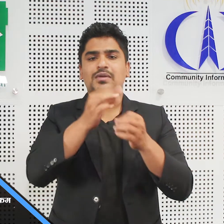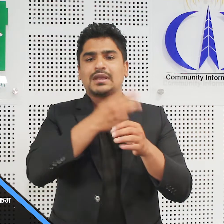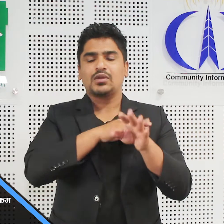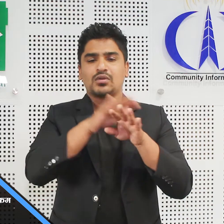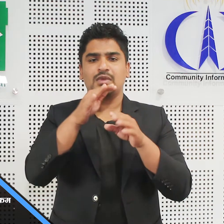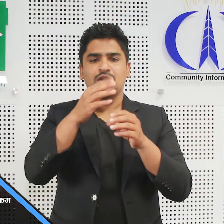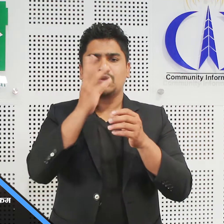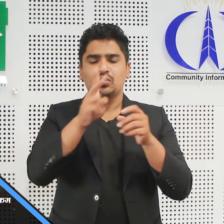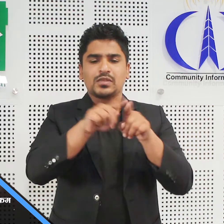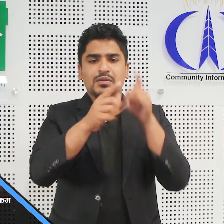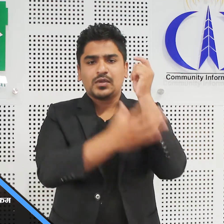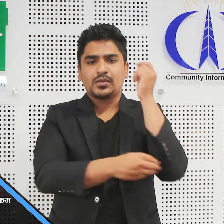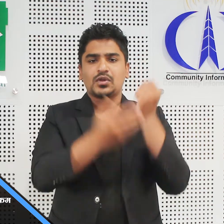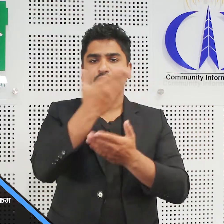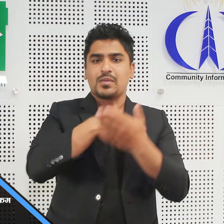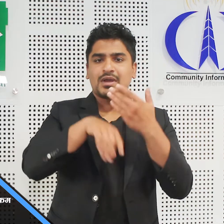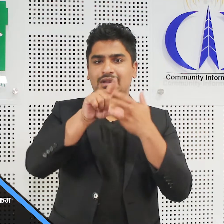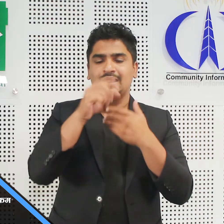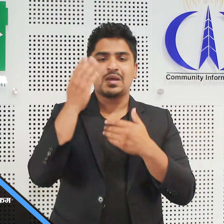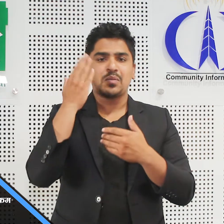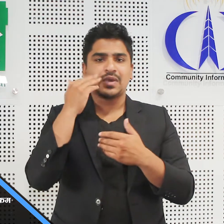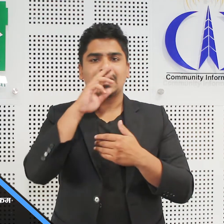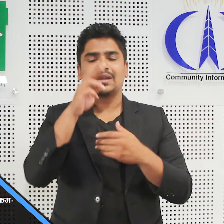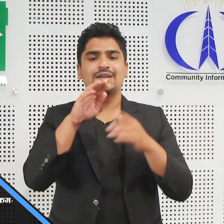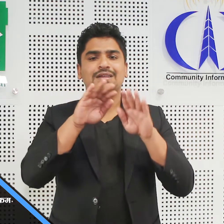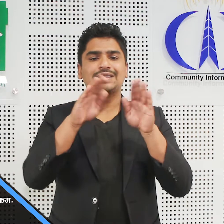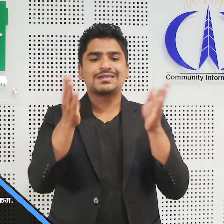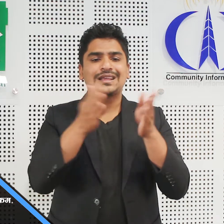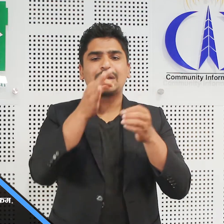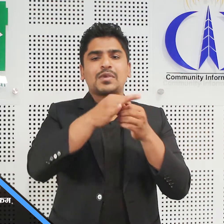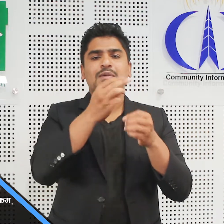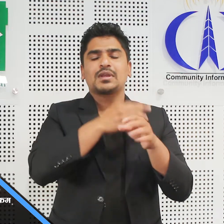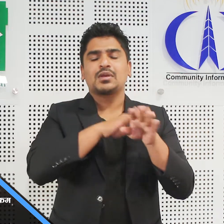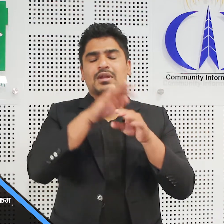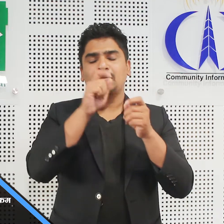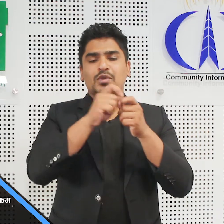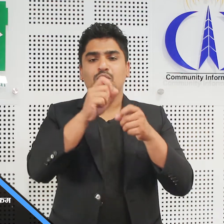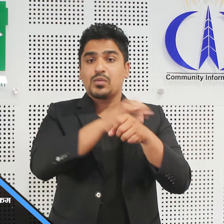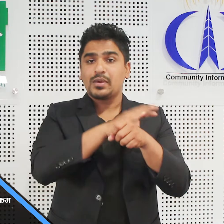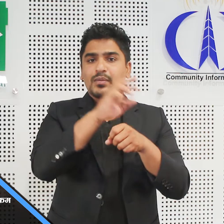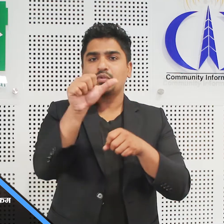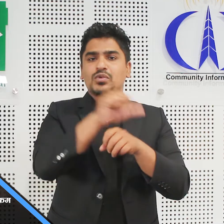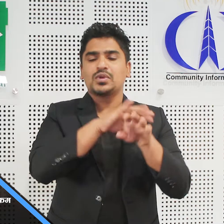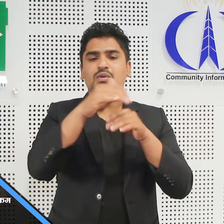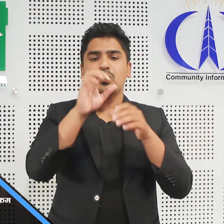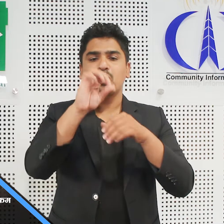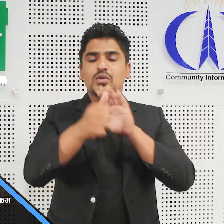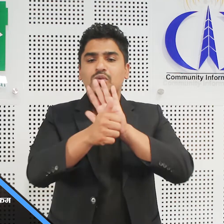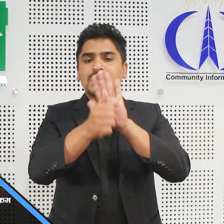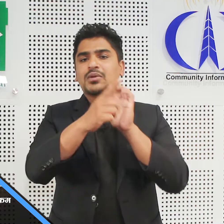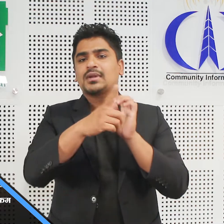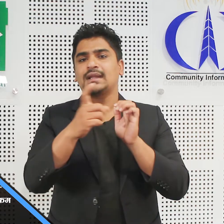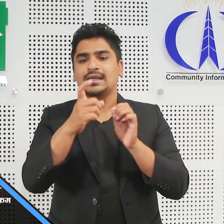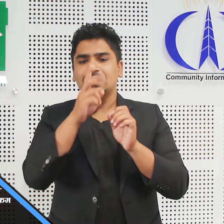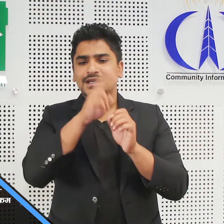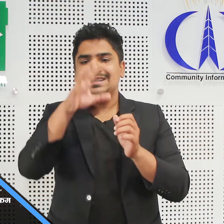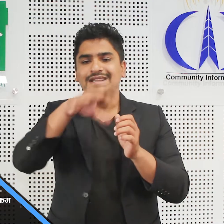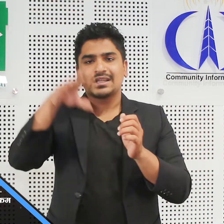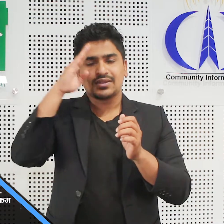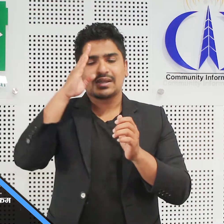130 अङ्कमा आज हामी कोरोना महामारीले उद्योगी व्यवसायमा, त्यो पनि विपन्नता, अपाङ्गता, महिला र साना